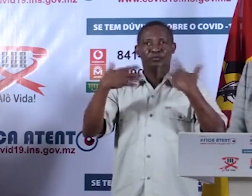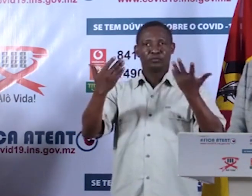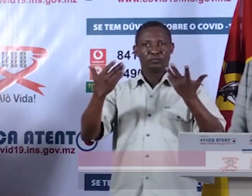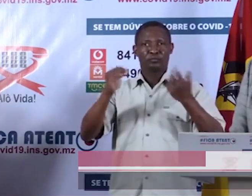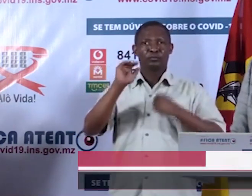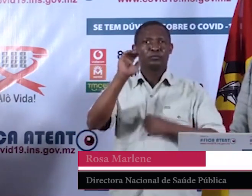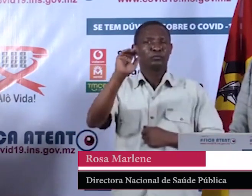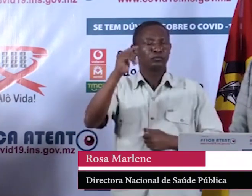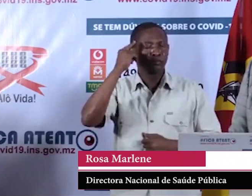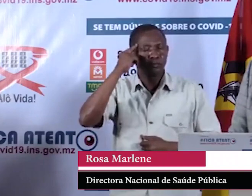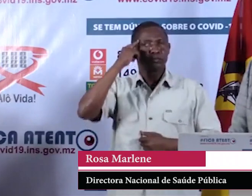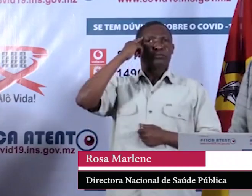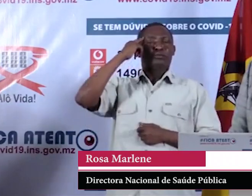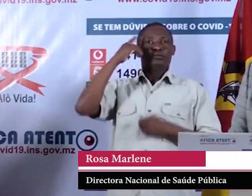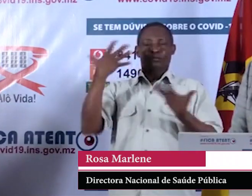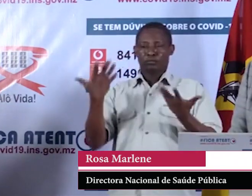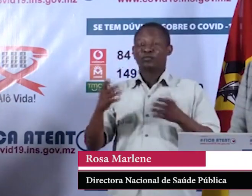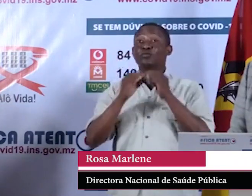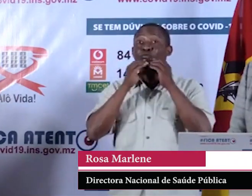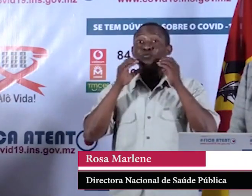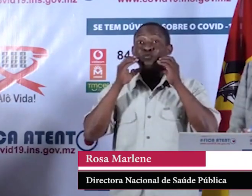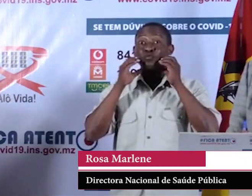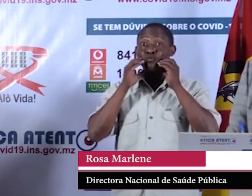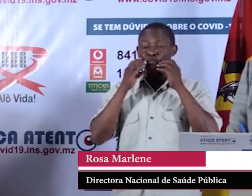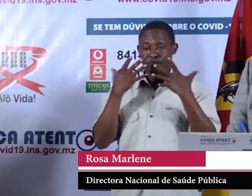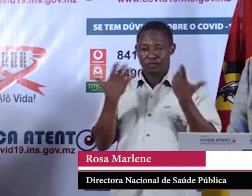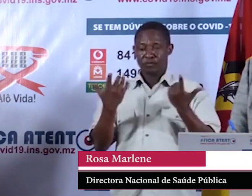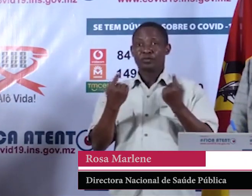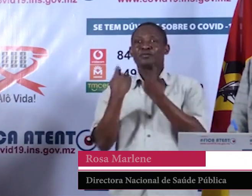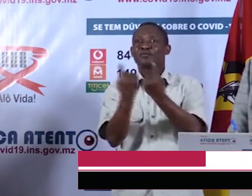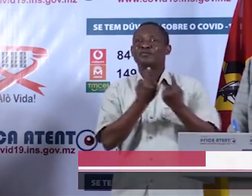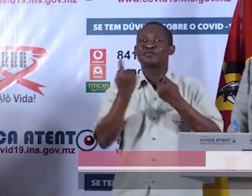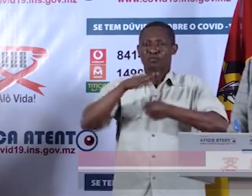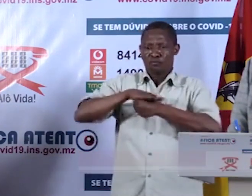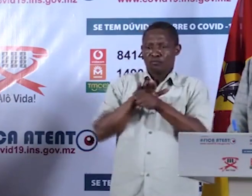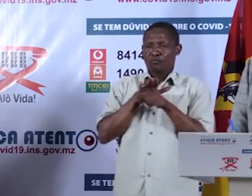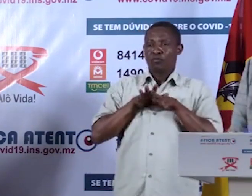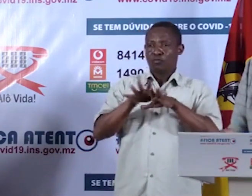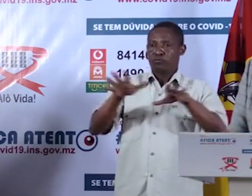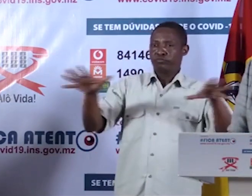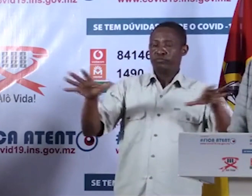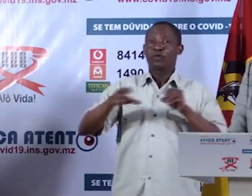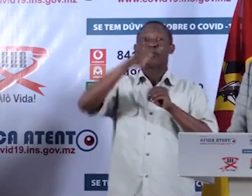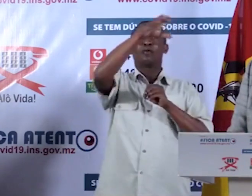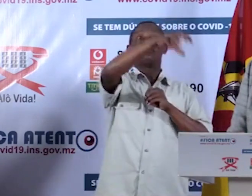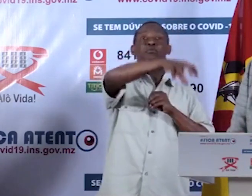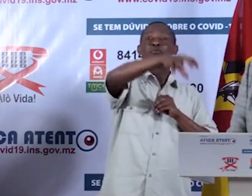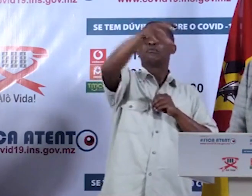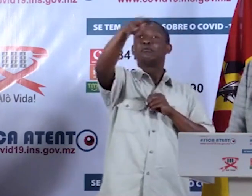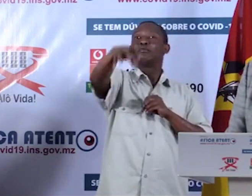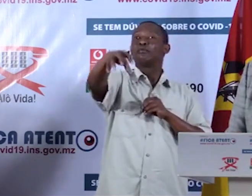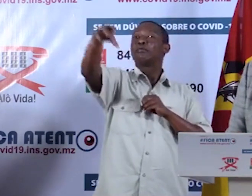se encontra na fase de epidemia com focos de transmissão da